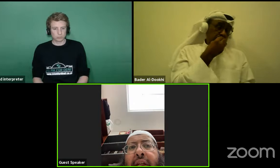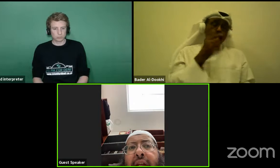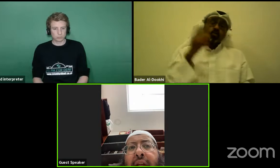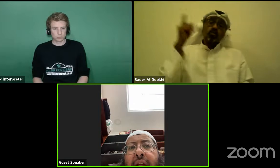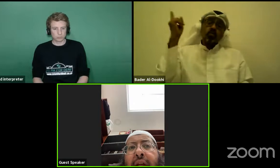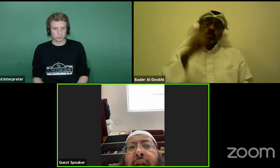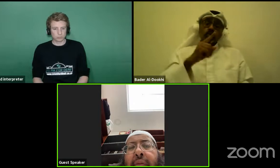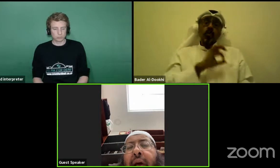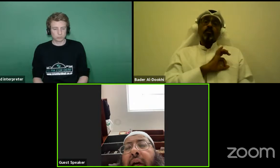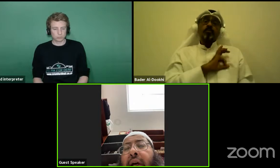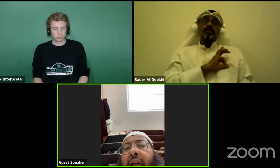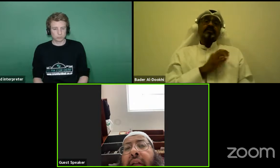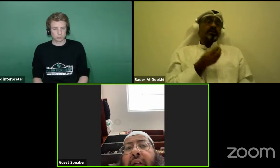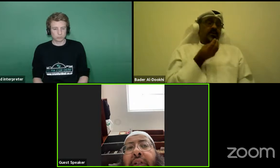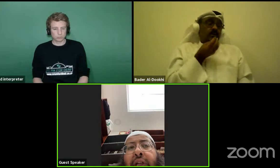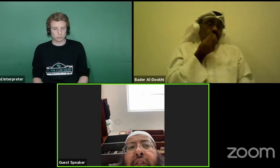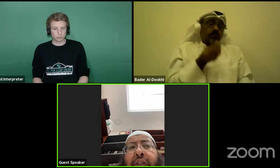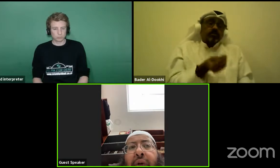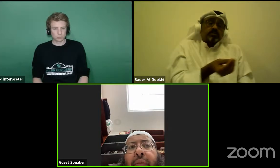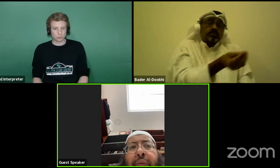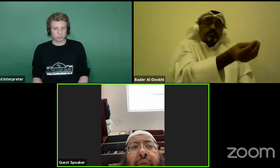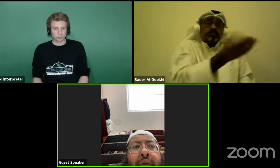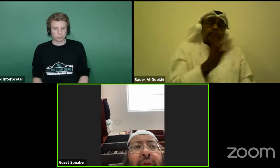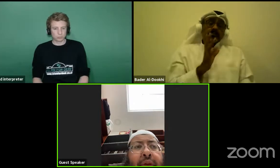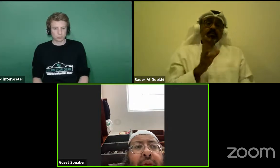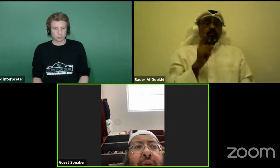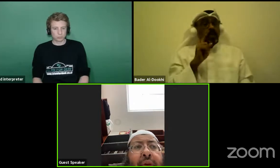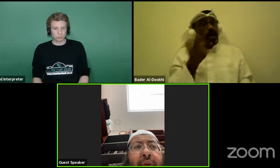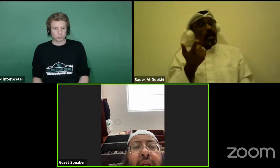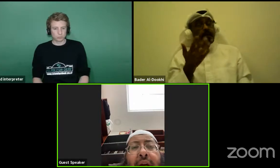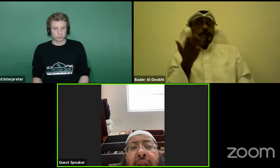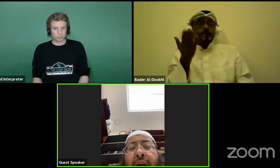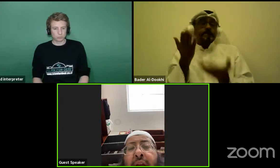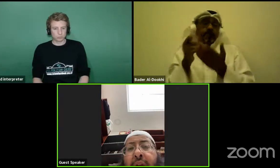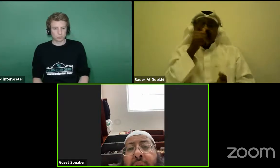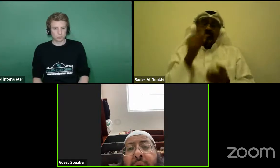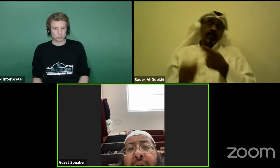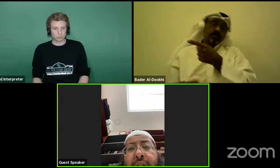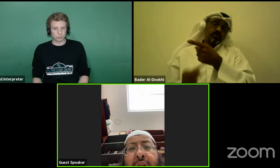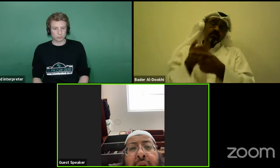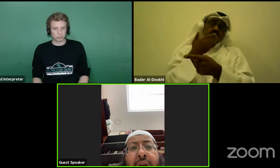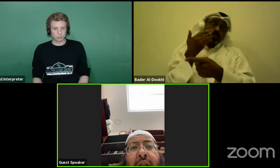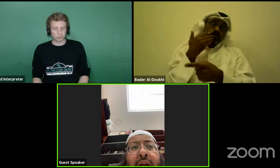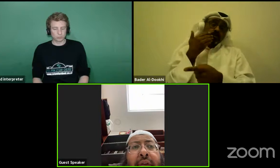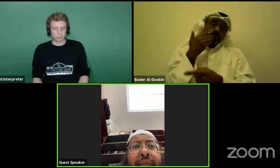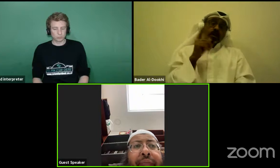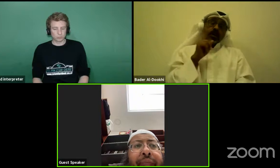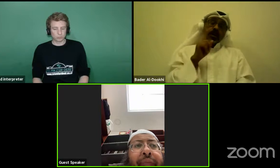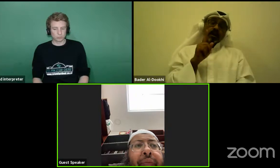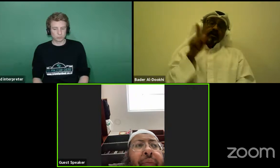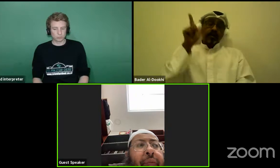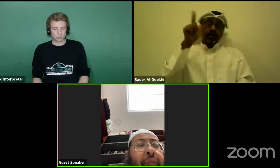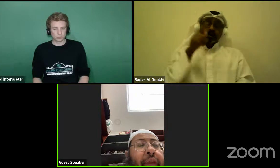مسكينا مع ترجيح الصوم. ولهذا قال ربنا جل وعلا: